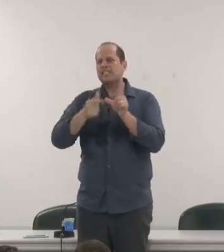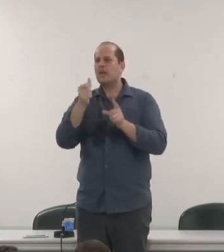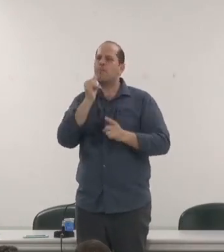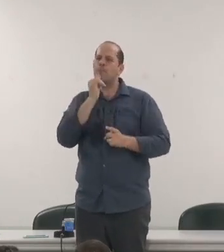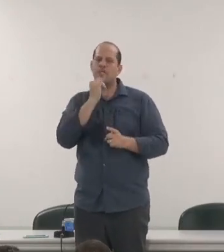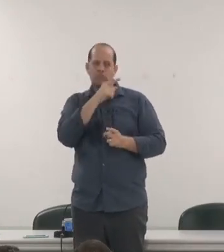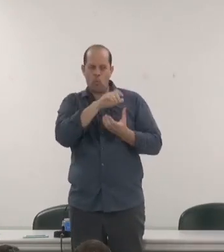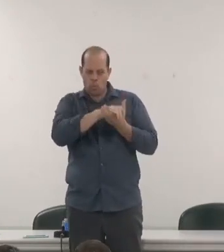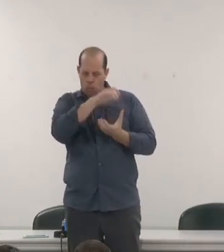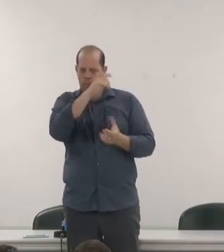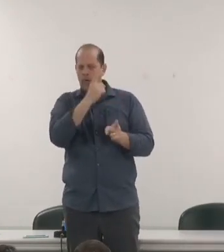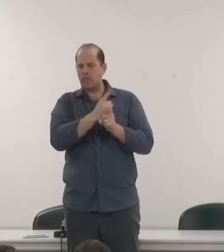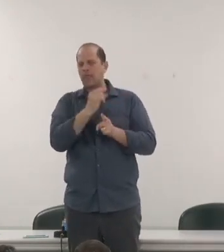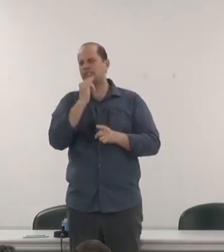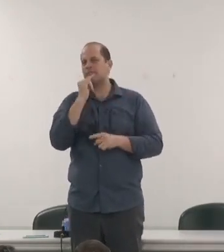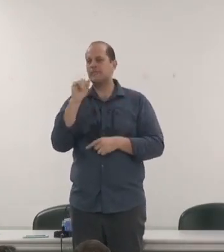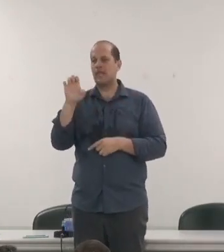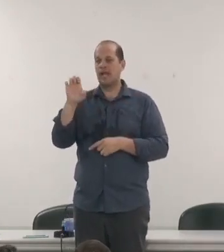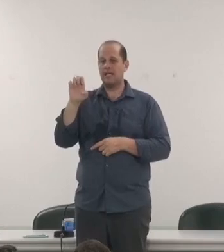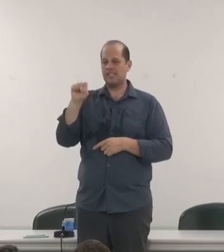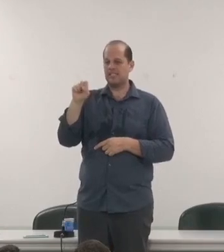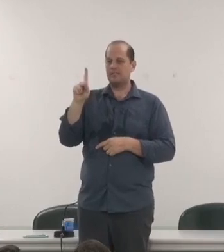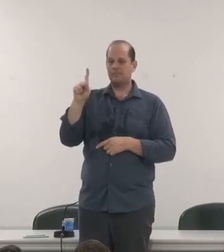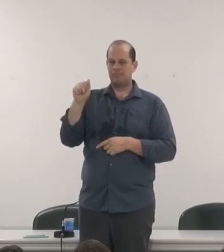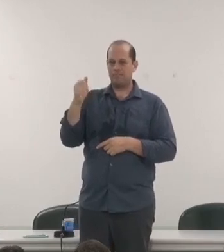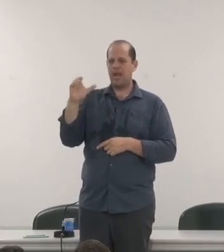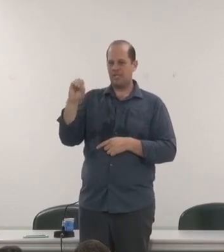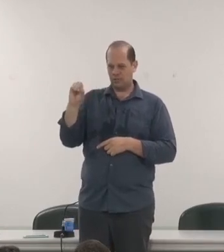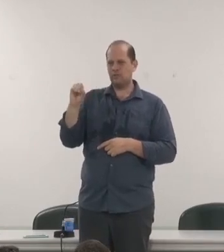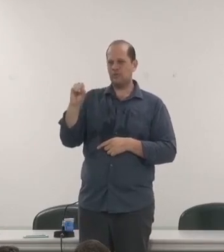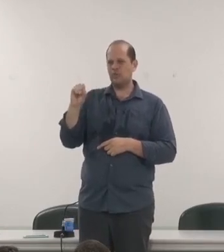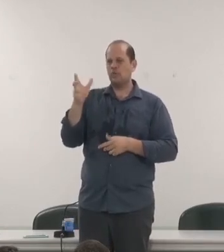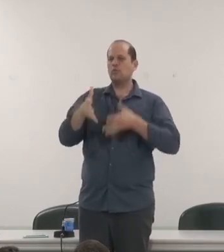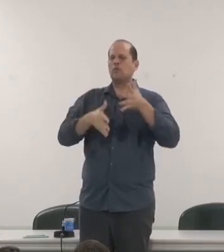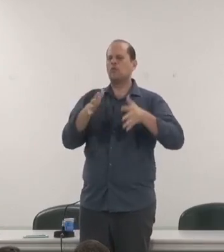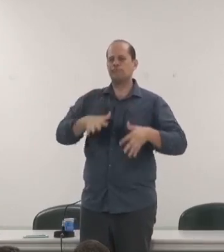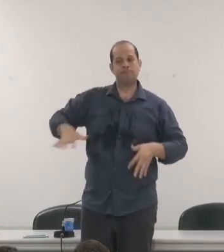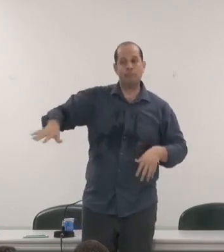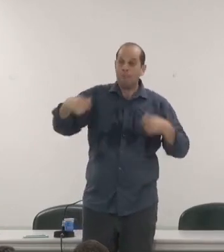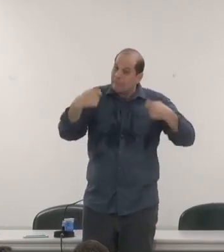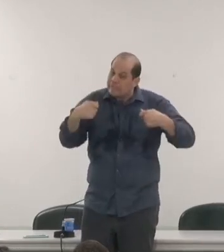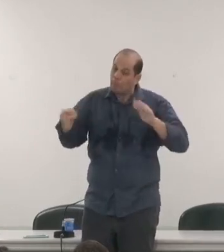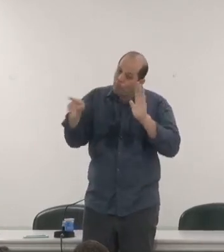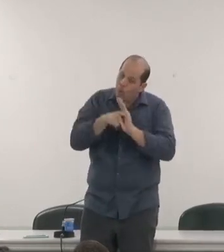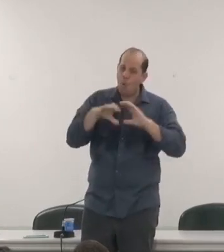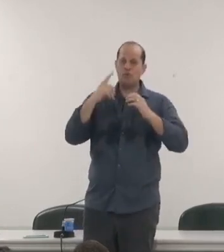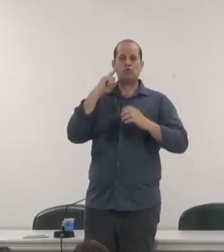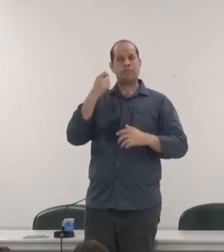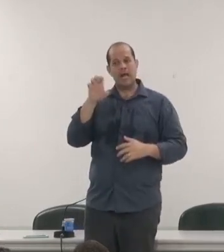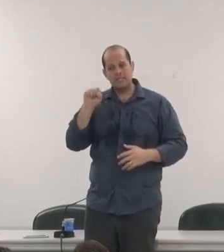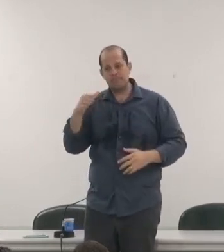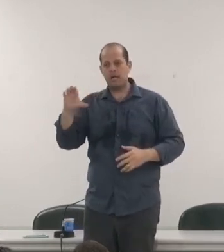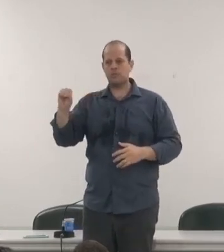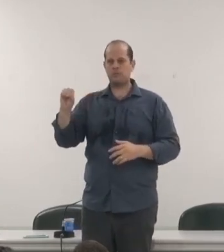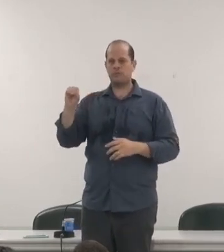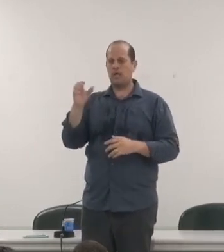Esse tipo de soletração lexicalizada, o que a pesquisa mostra é que há esse tipo de fenômeno com palavras de, no máximo, 6